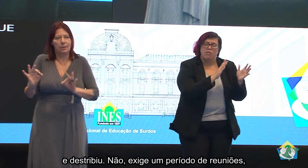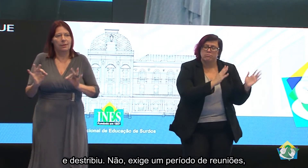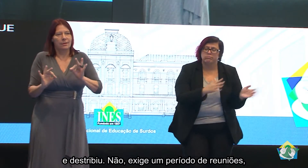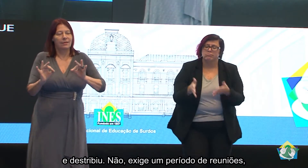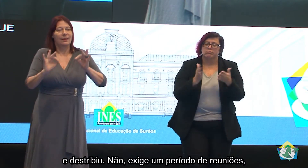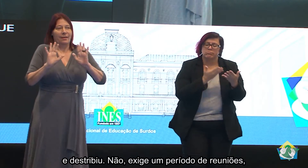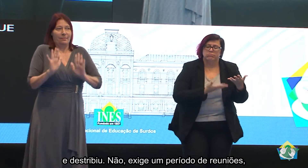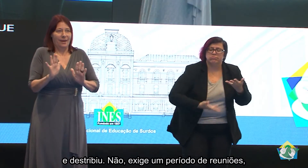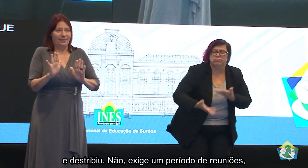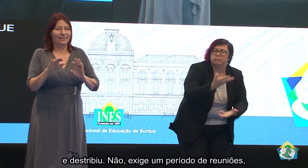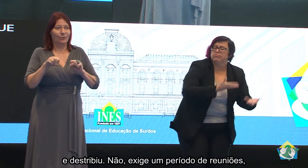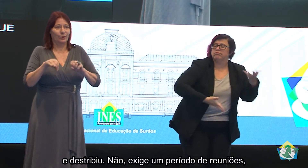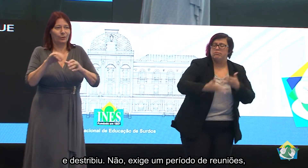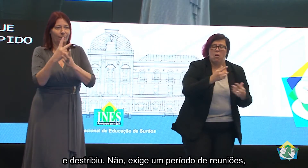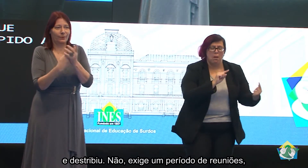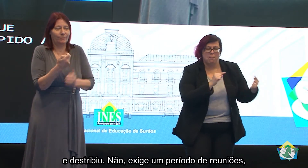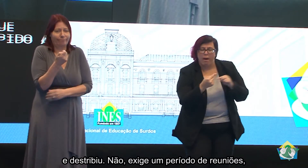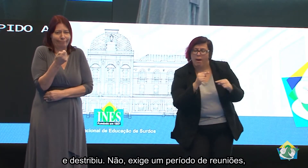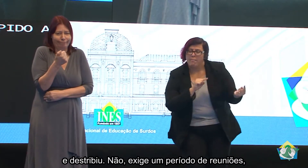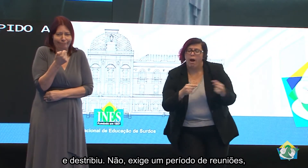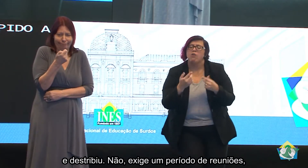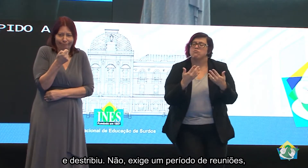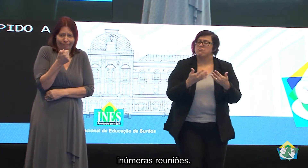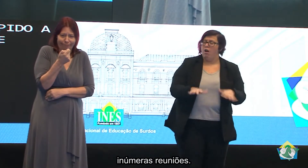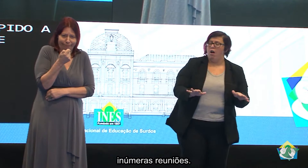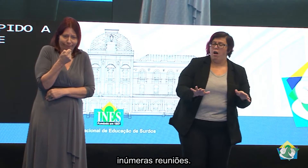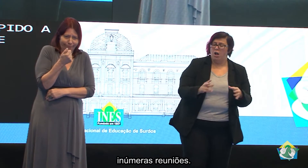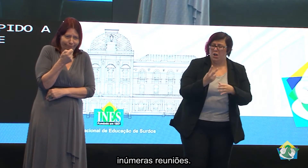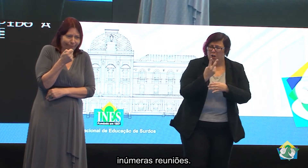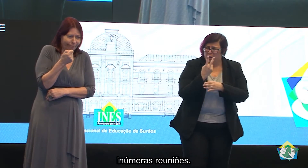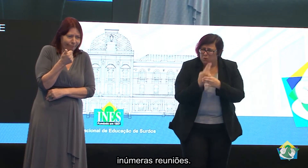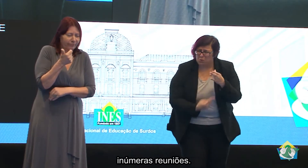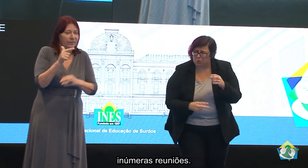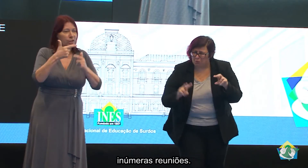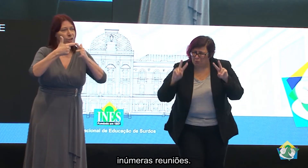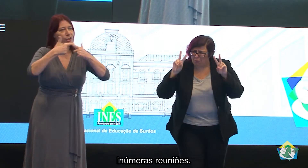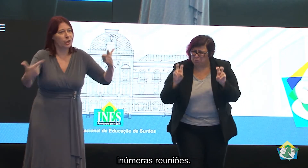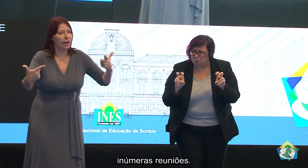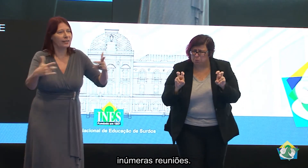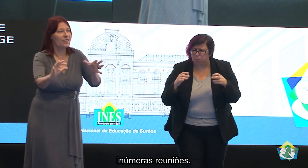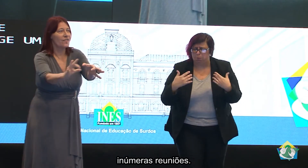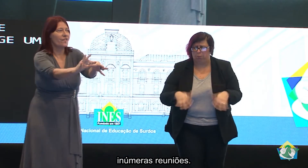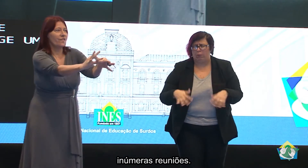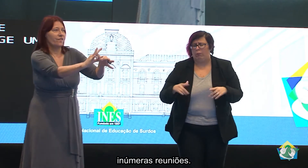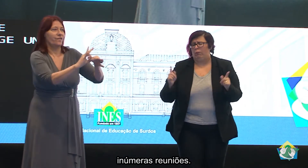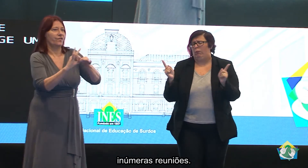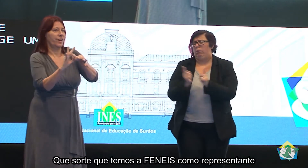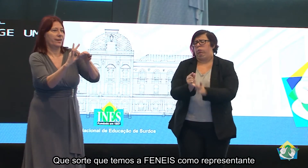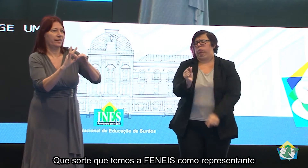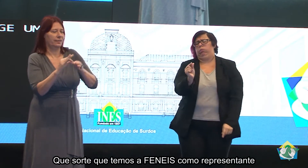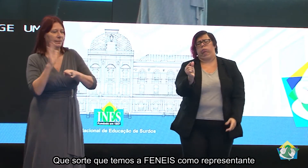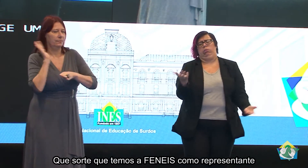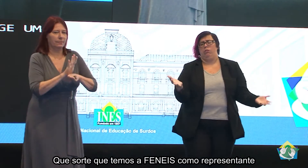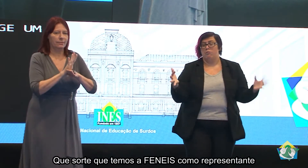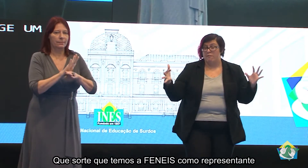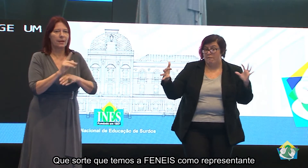que exige um período de reuniões, inúmeras reuniões.